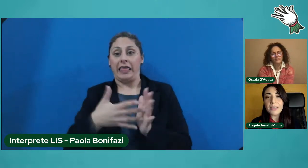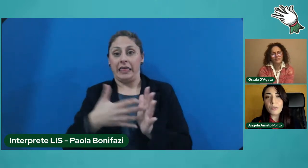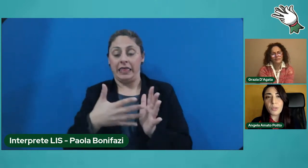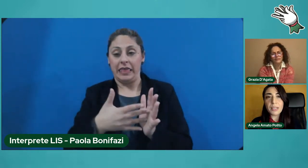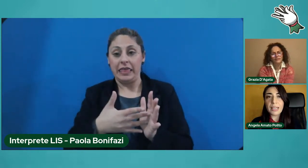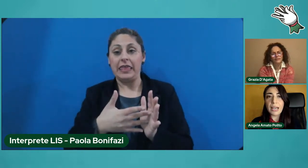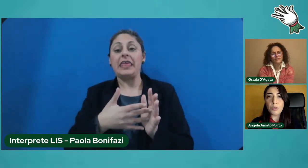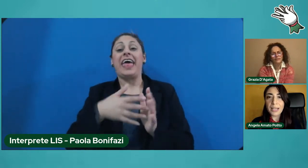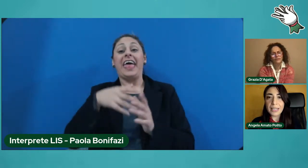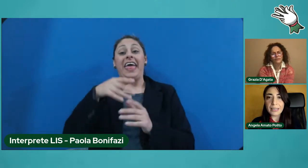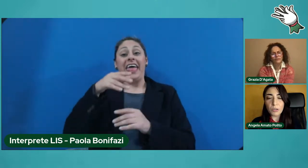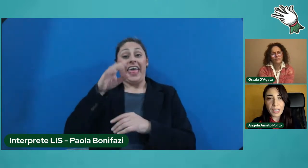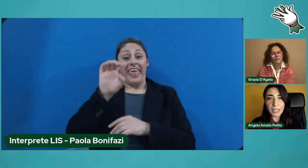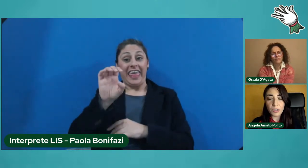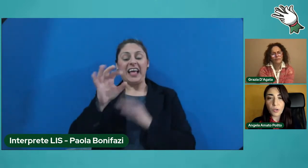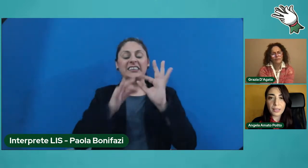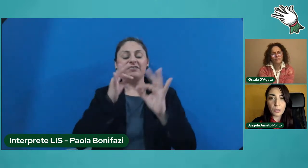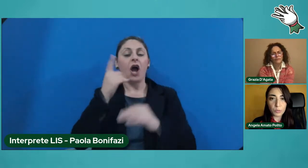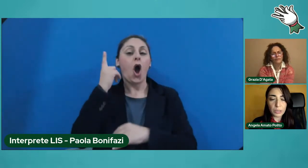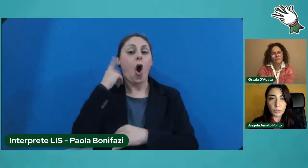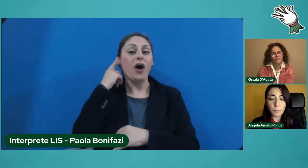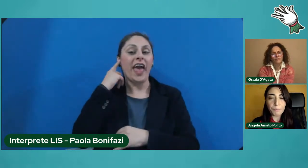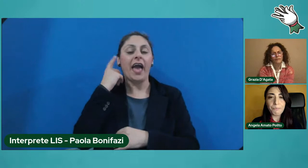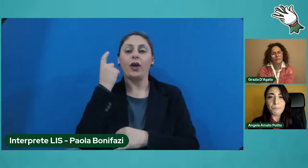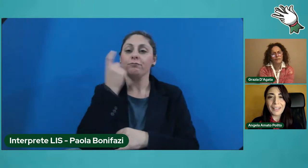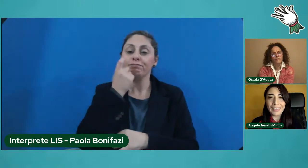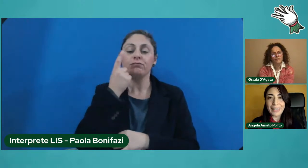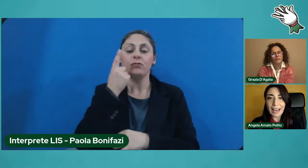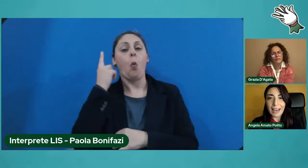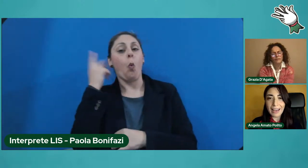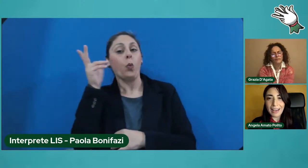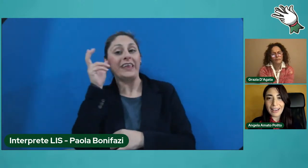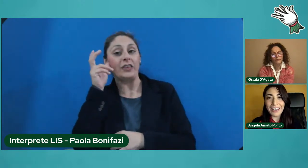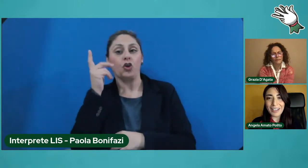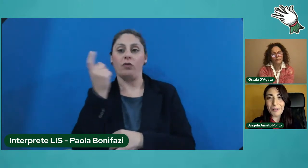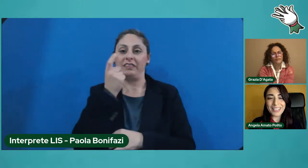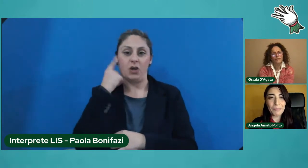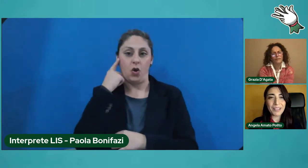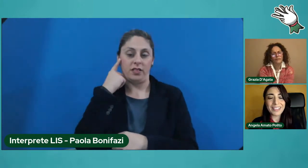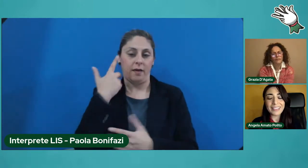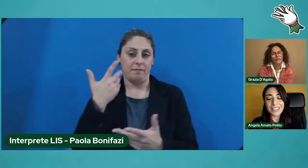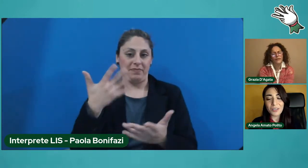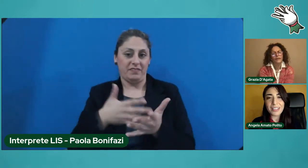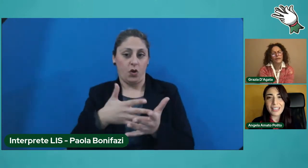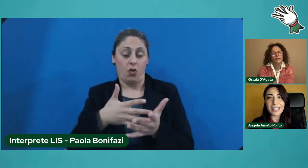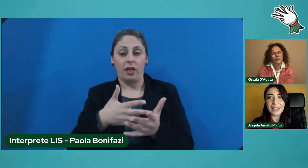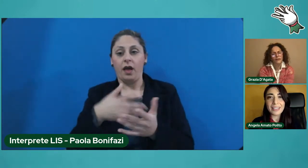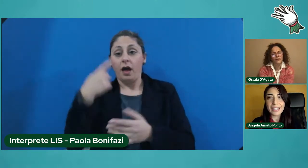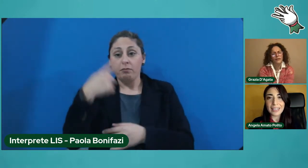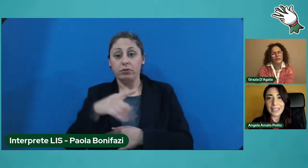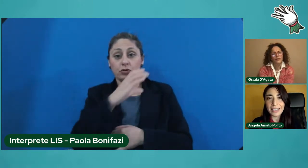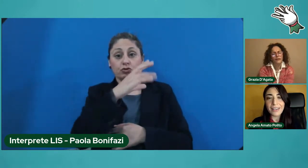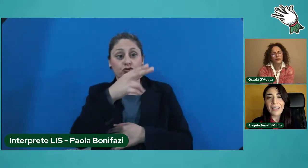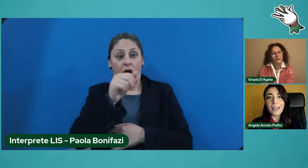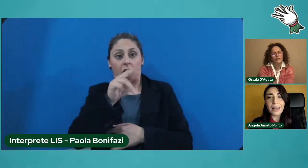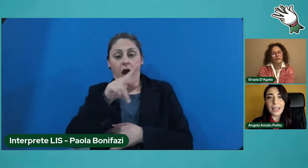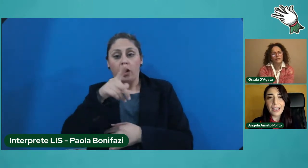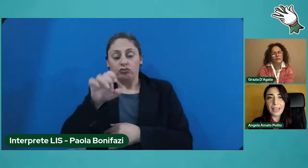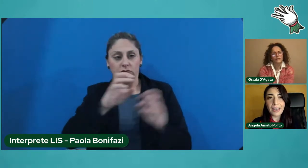anomalies, quindi anomalie dell'orecchio e dell'udito. Da questa presentazione si intende che è